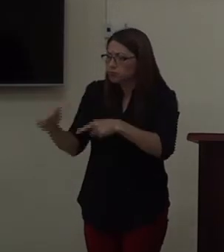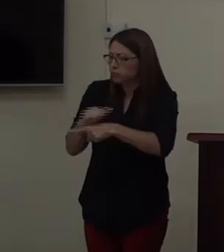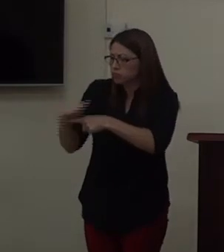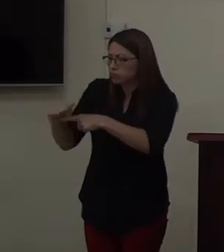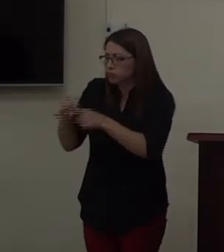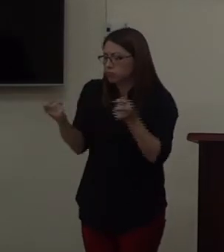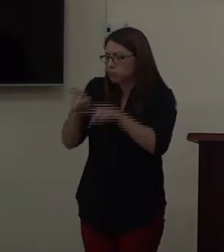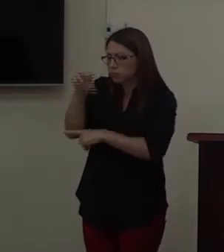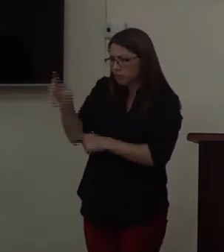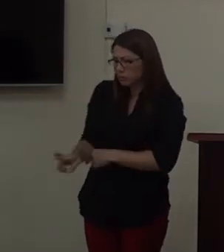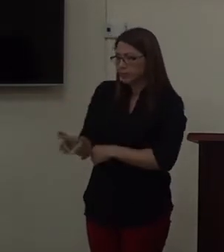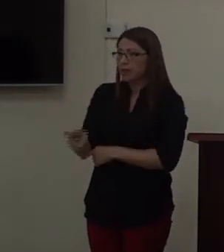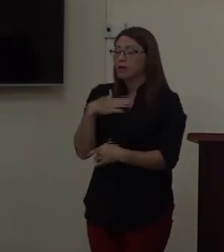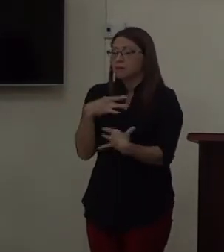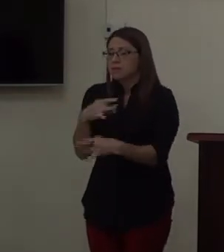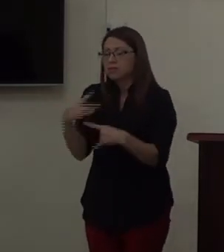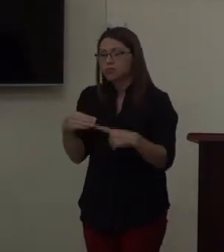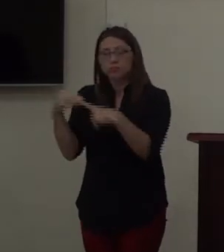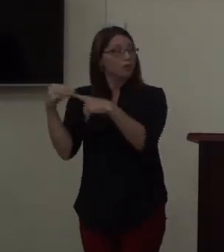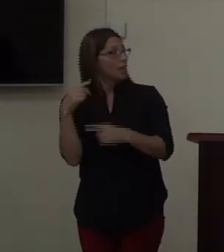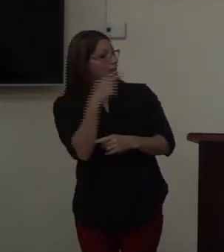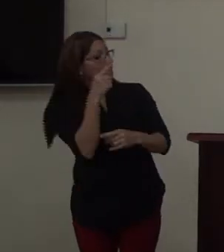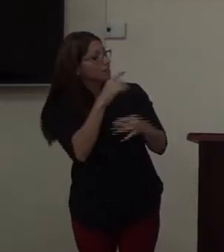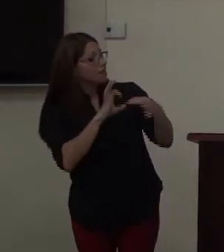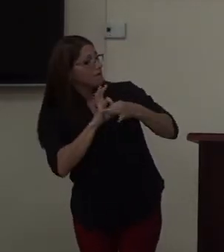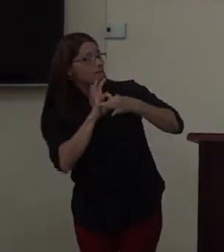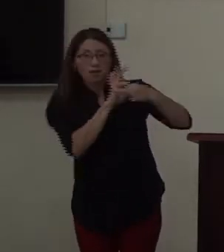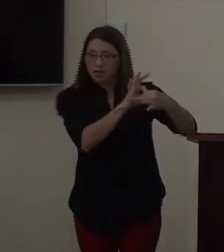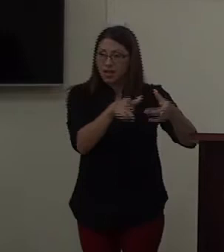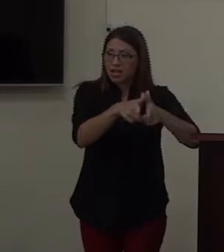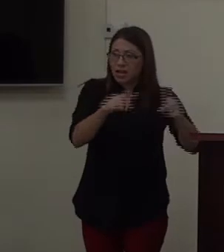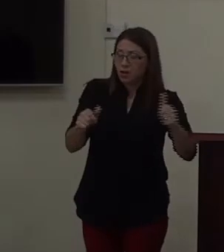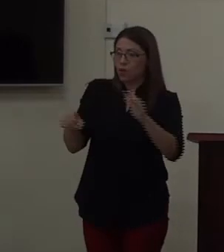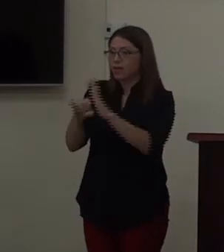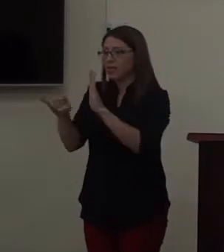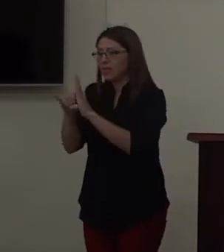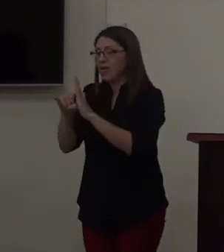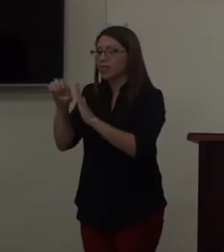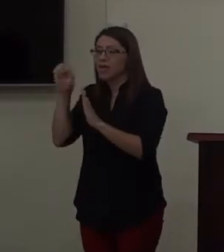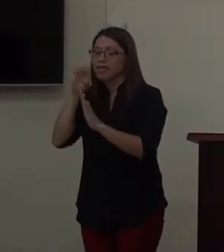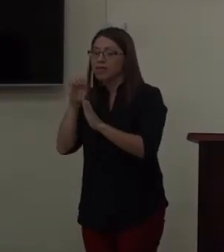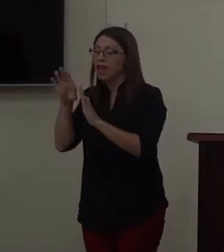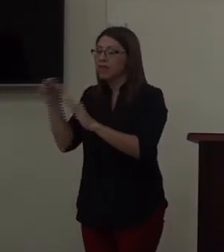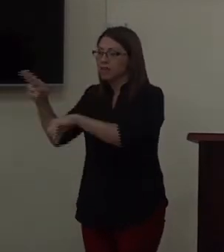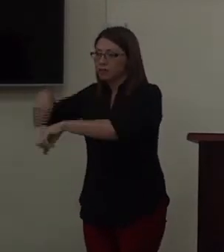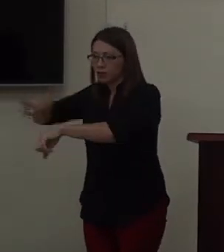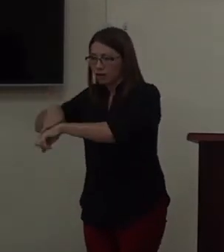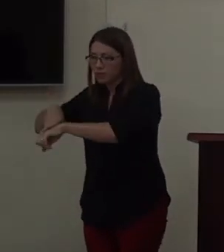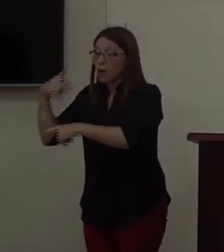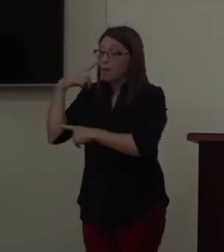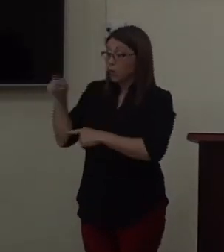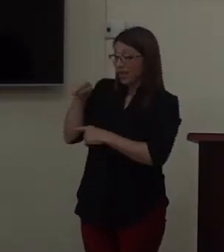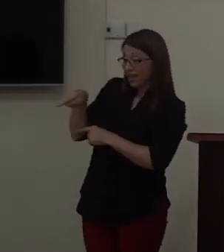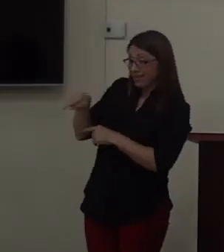en el caso de Costa Rica. Me interesa particularmente esta de la relación directa entre lengua, identidad étnica y nacional, porque se